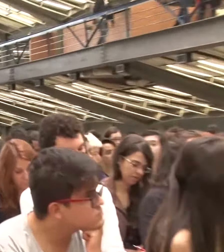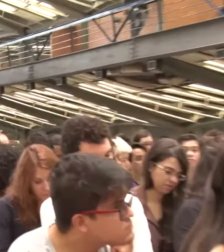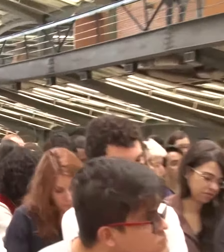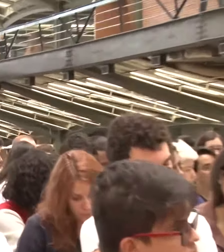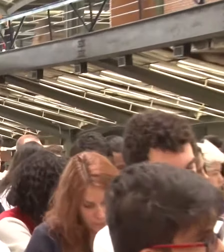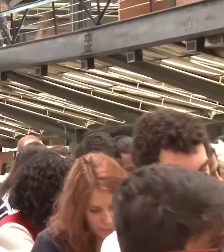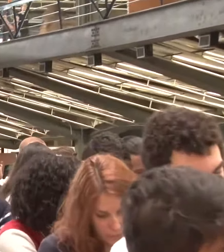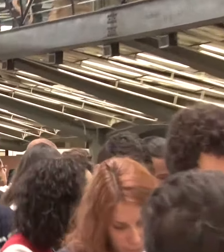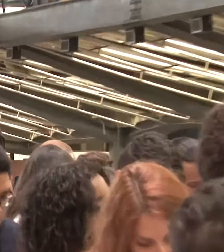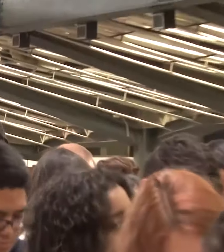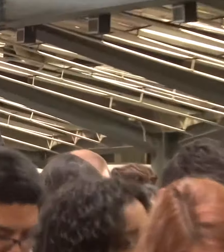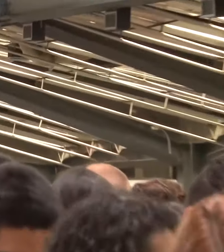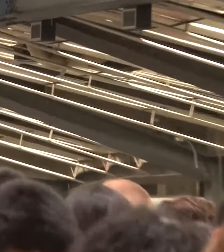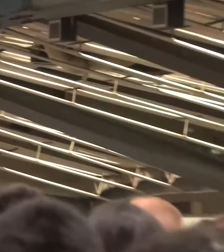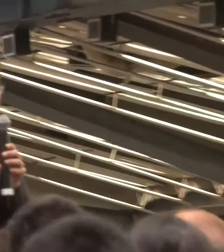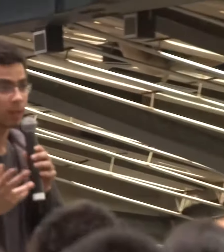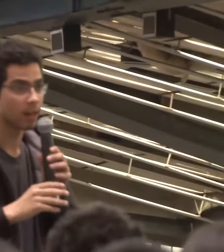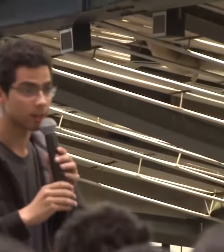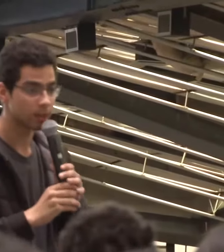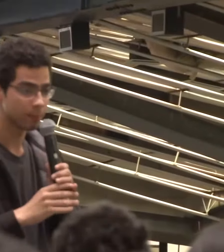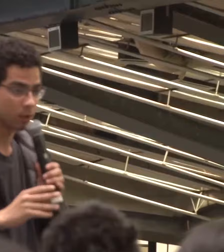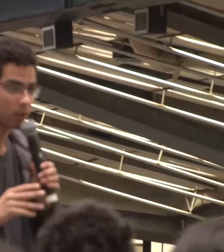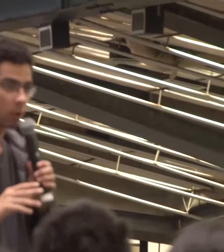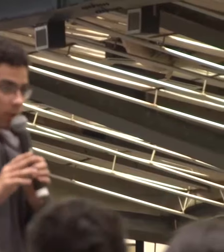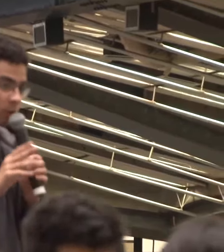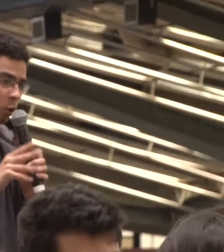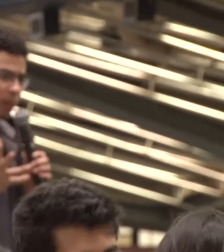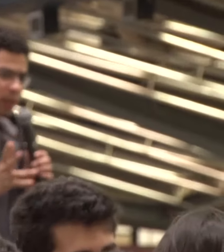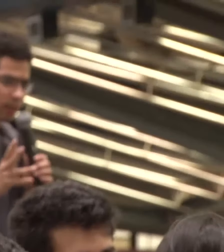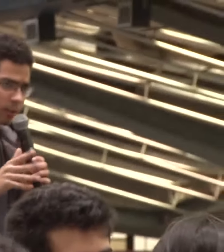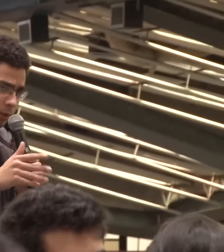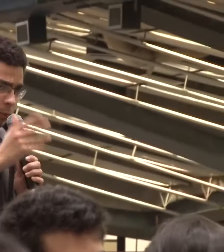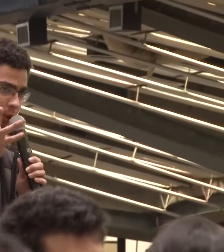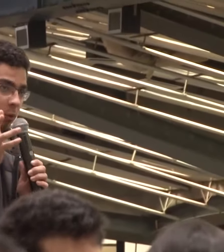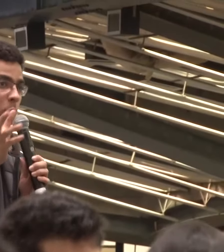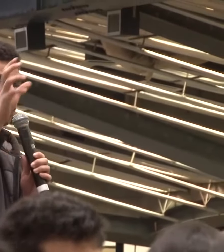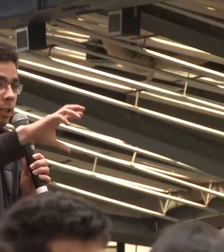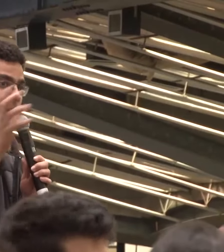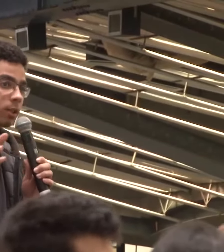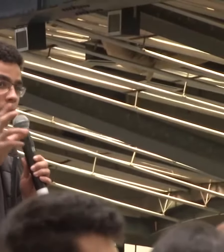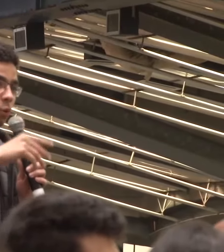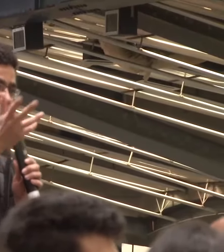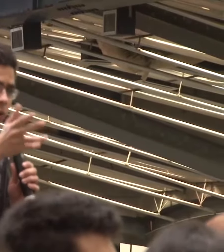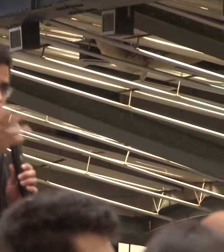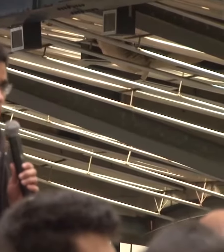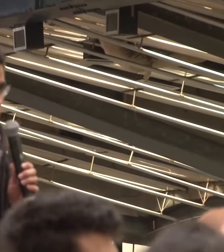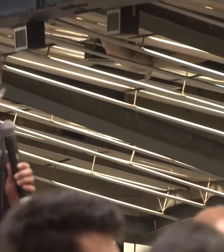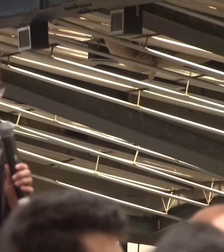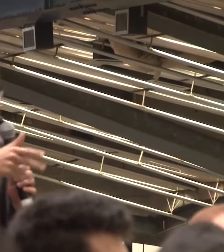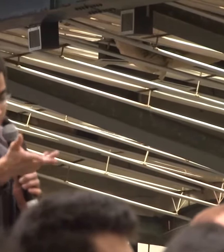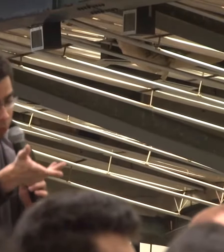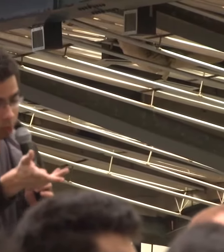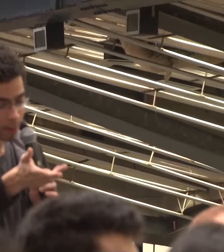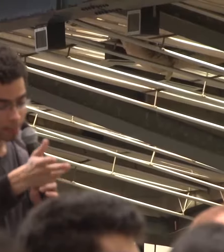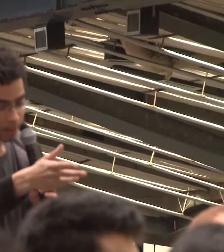Na conversa você tem diversas comparações entre as obras literárias, né? E eu gostaria que o senhor comentasse, se possível, o ponto de percepção entre Cortiço e outras obras,